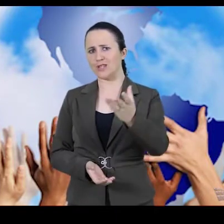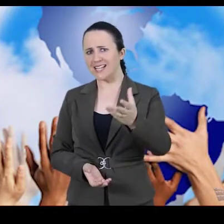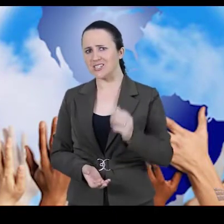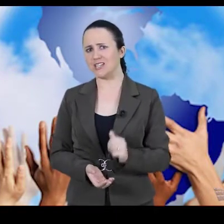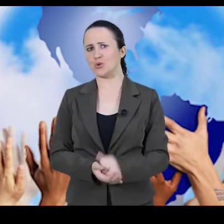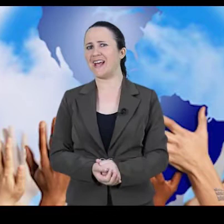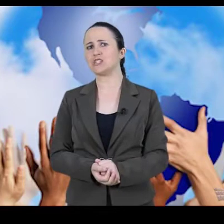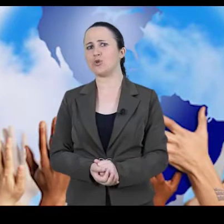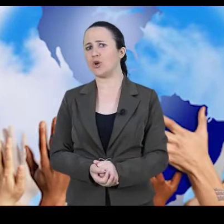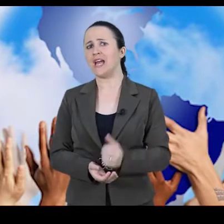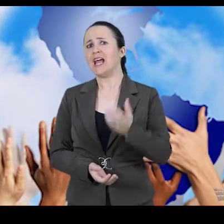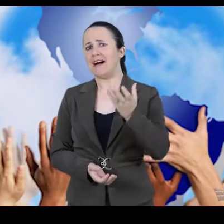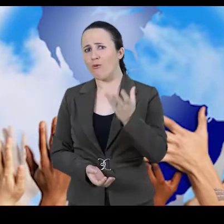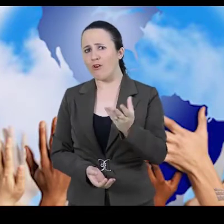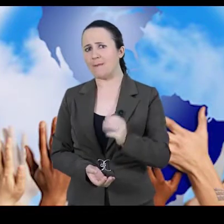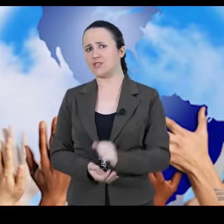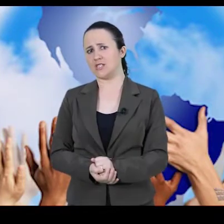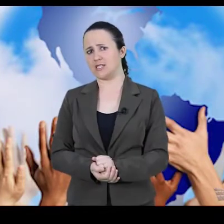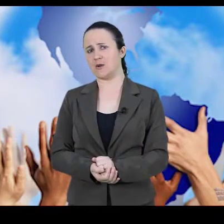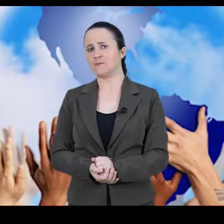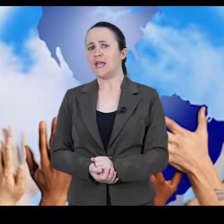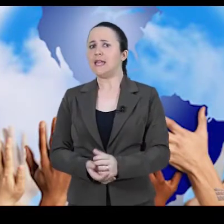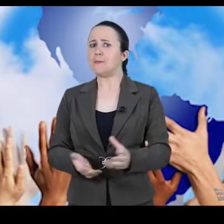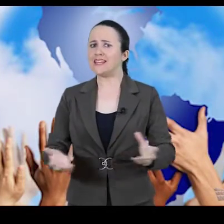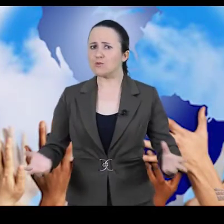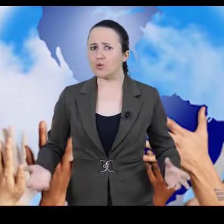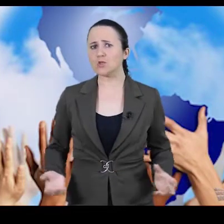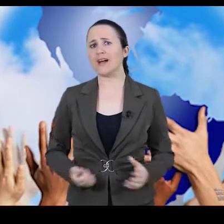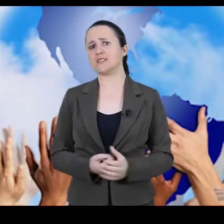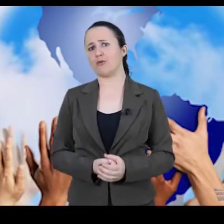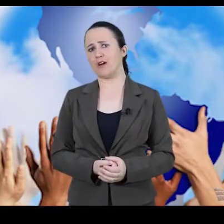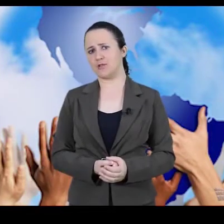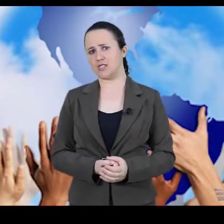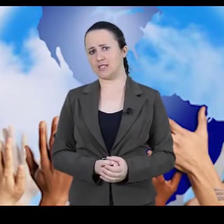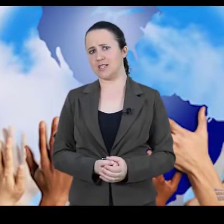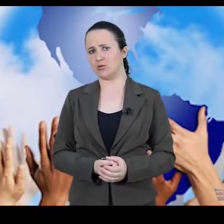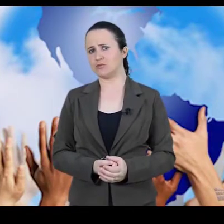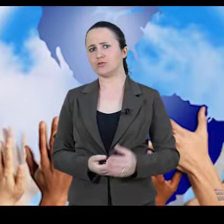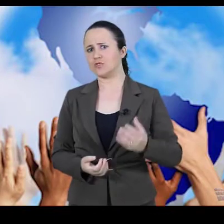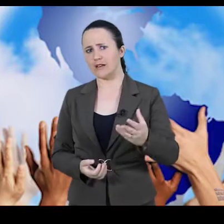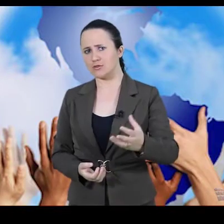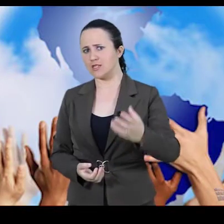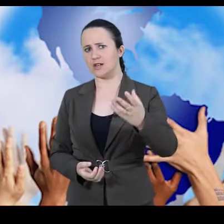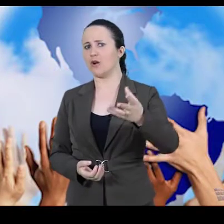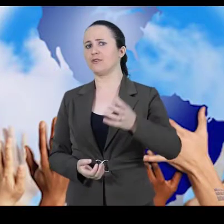têm acesso à escola, à alfabetização. E mesmo quando há essa alfabetização, nos séculos XIX e